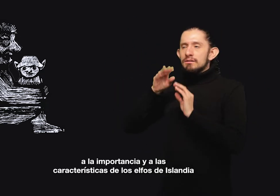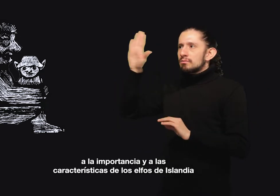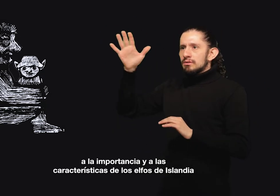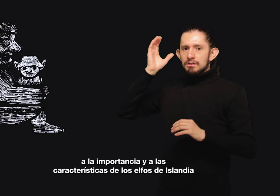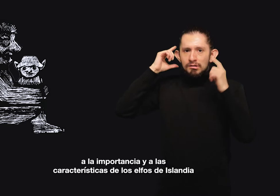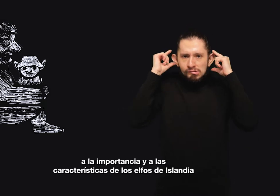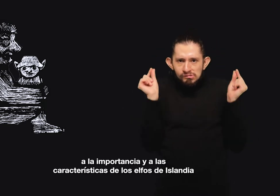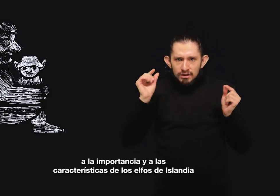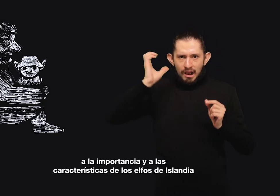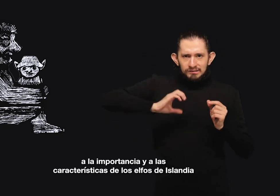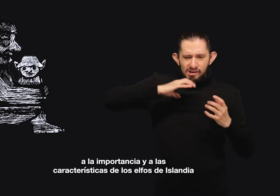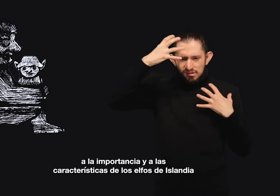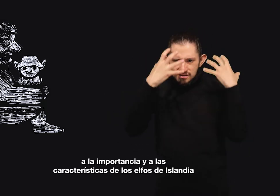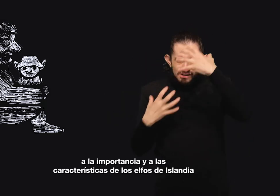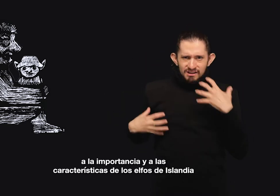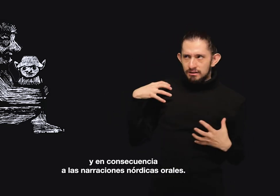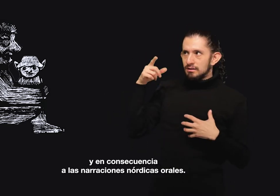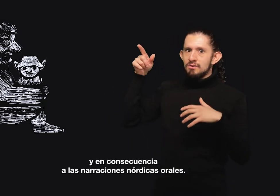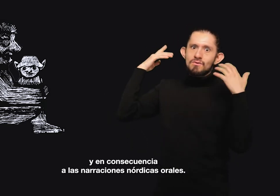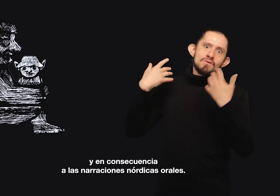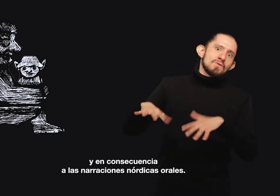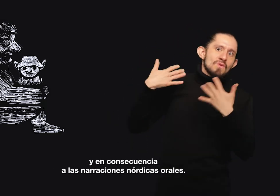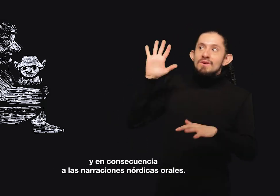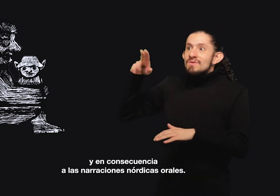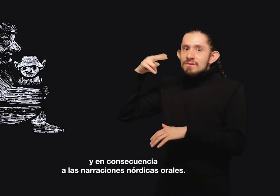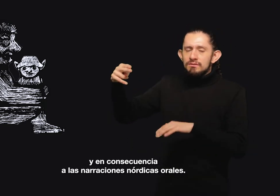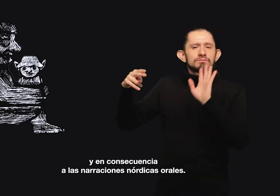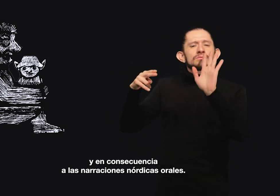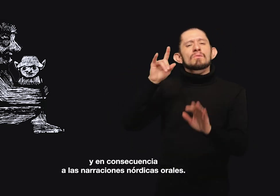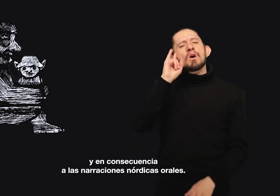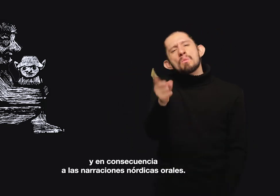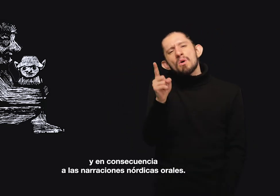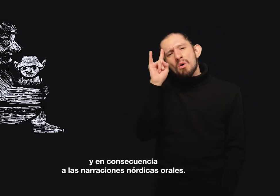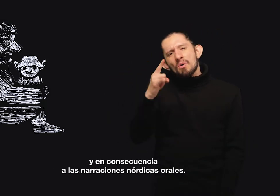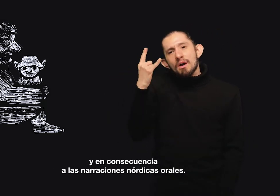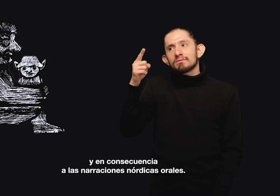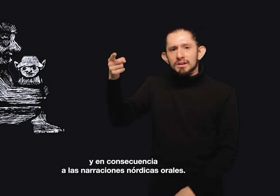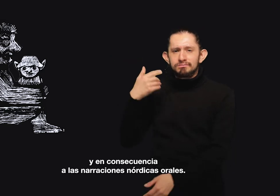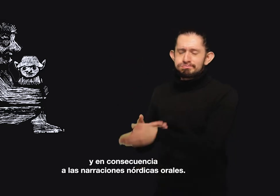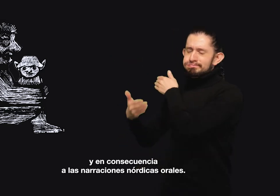importancia y de los elfos de Islandia y en consecuencia a las narraciones nórdicas orales.